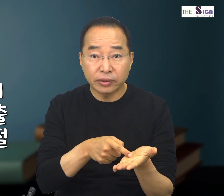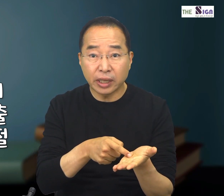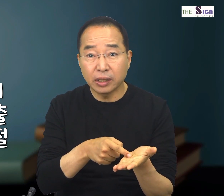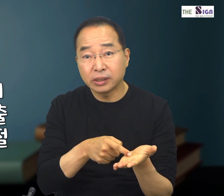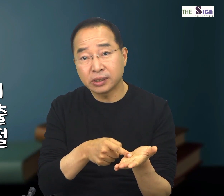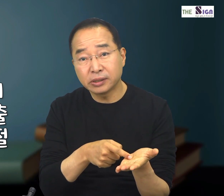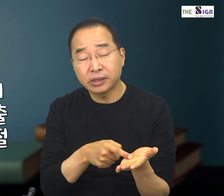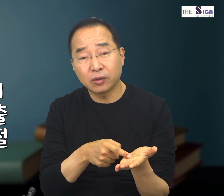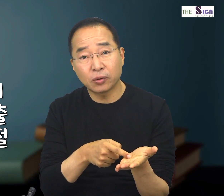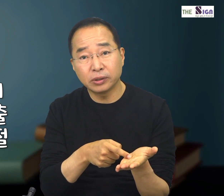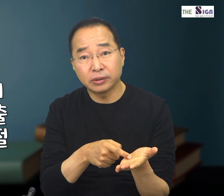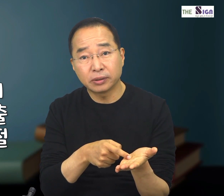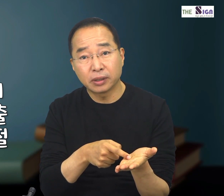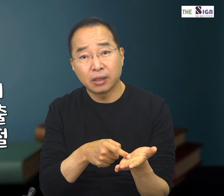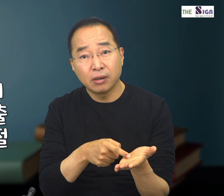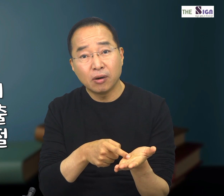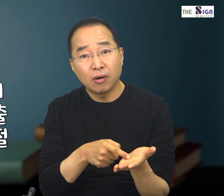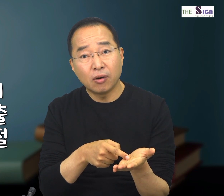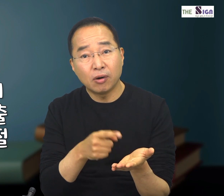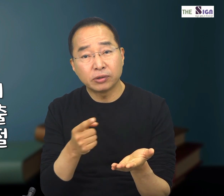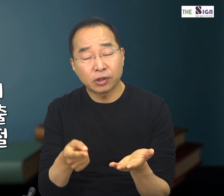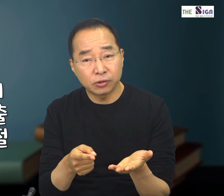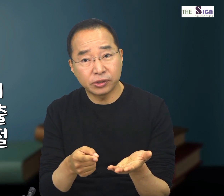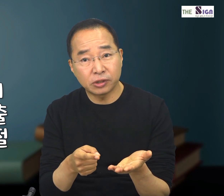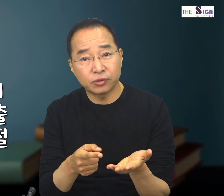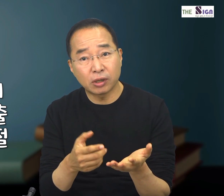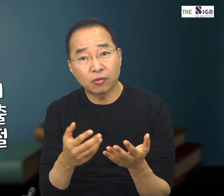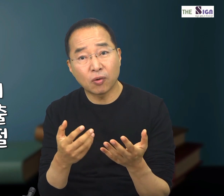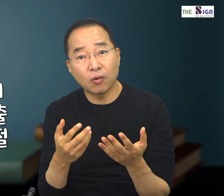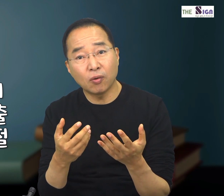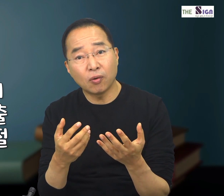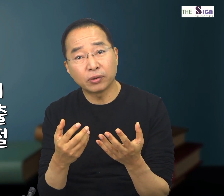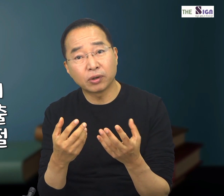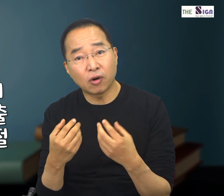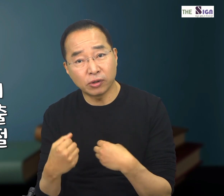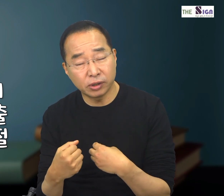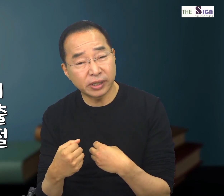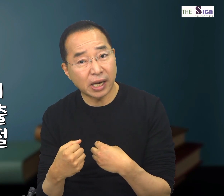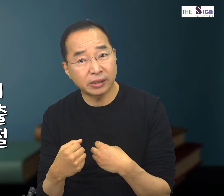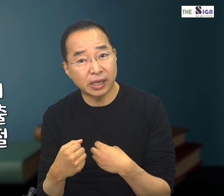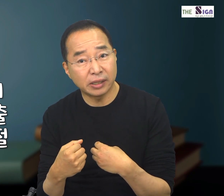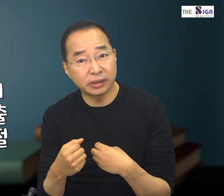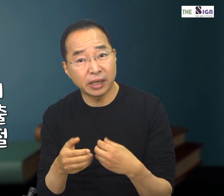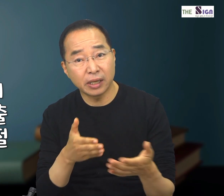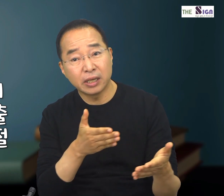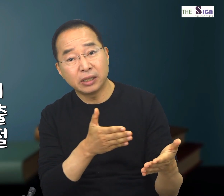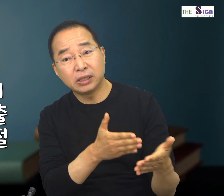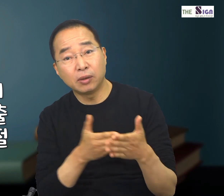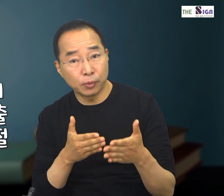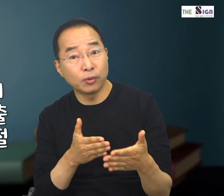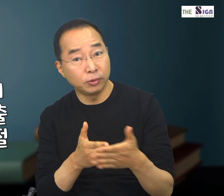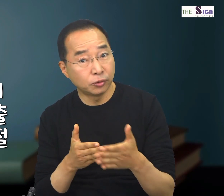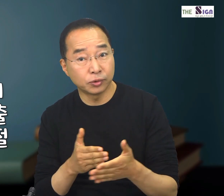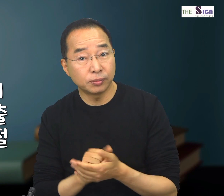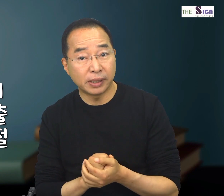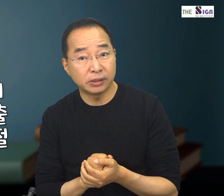건데 실제로는 서류를 제출하고 어떤 거절당한다 할 때 이런 표현도 많이 쓰죠.